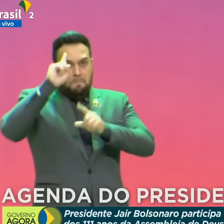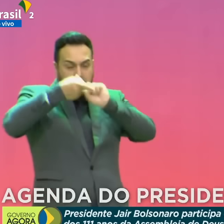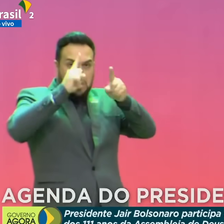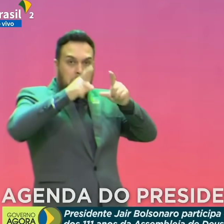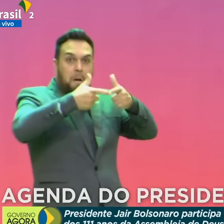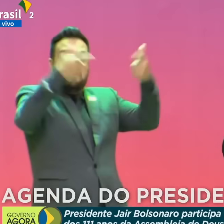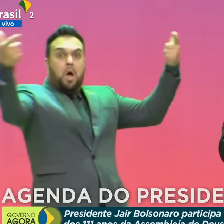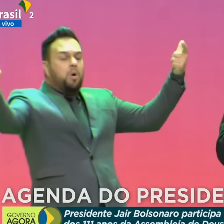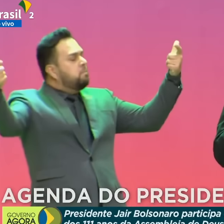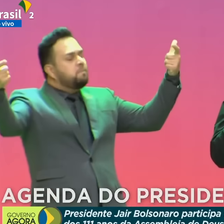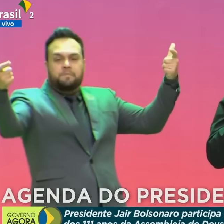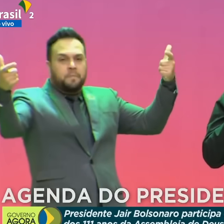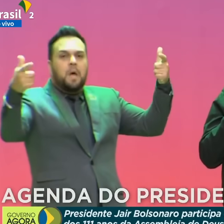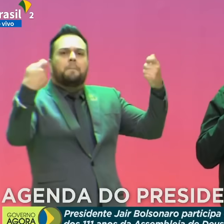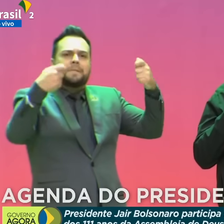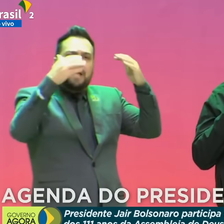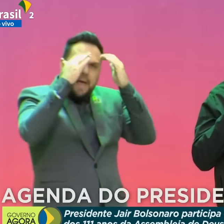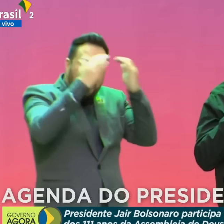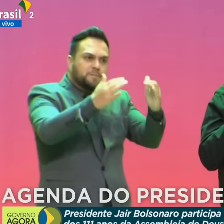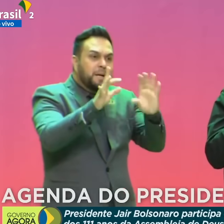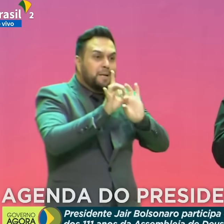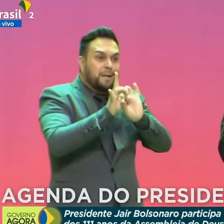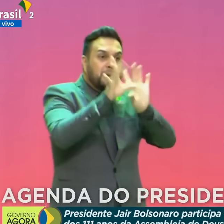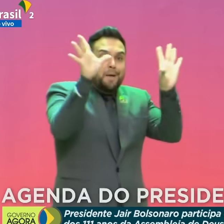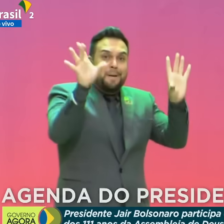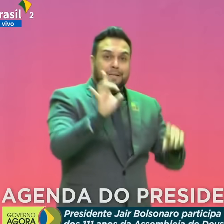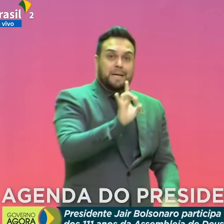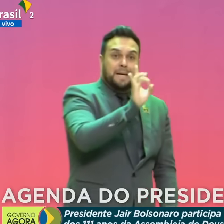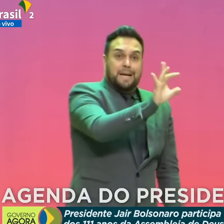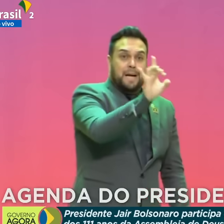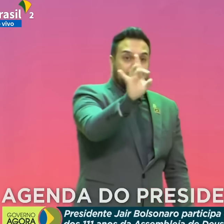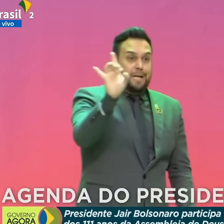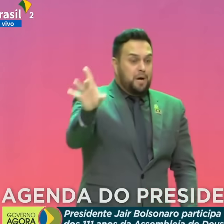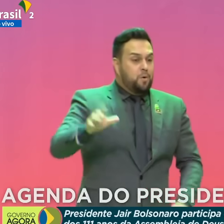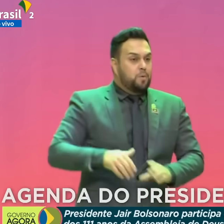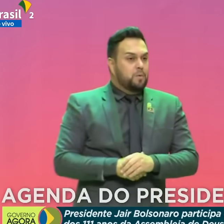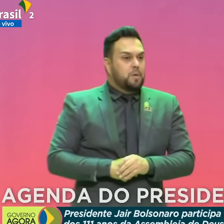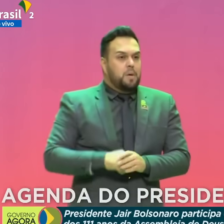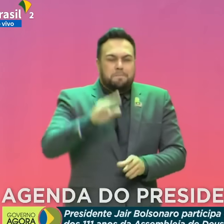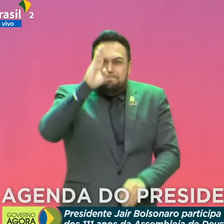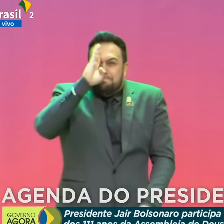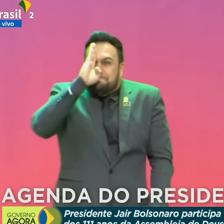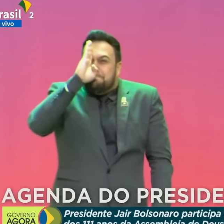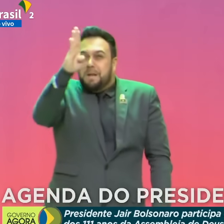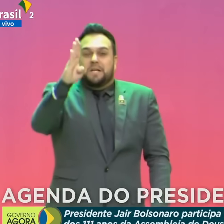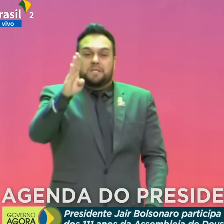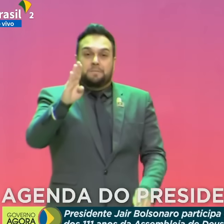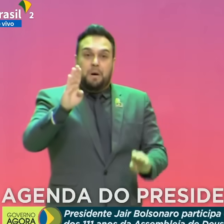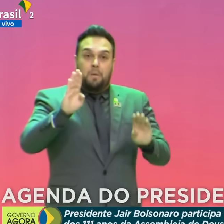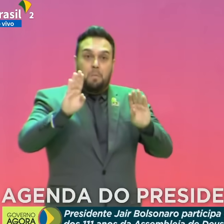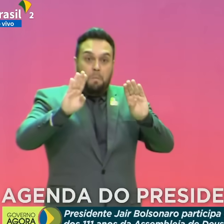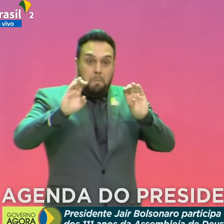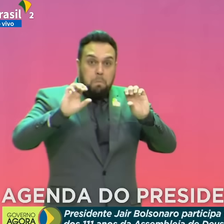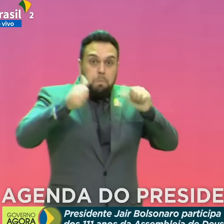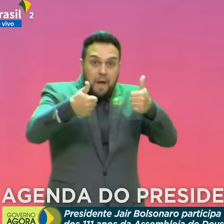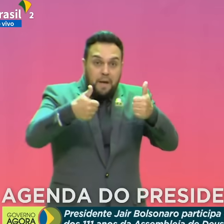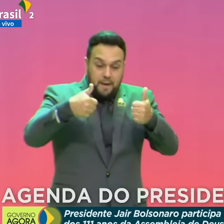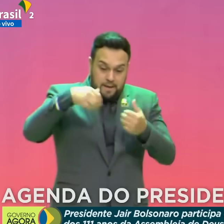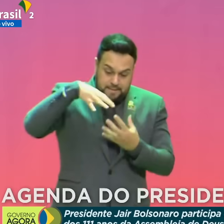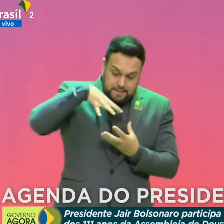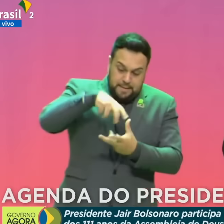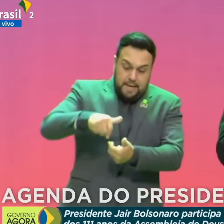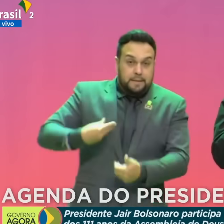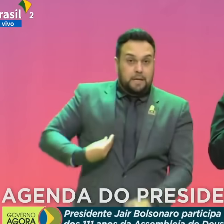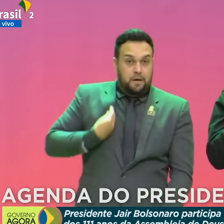é respeitar a liberdade de cada um. O nosso bem maior enquanto estivermos aqui na terra.